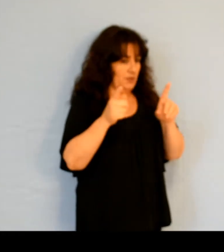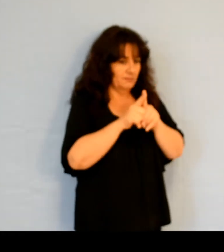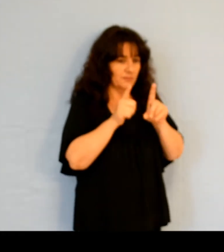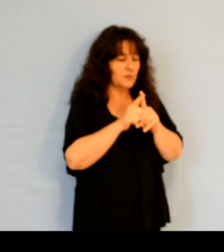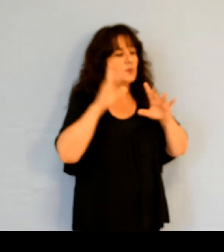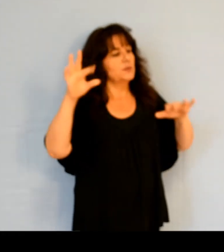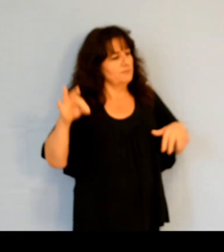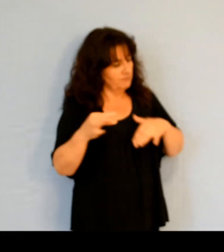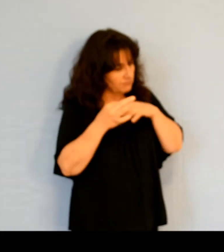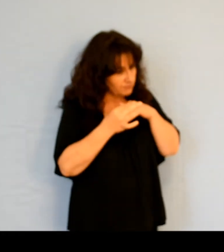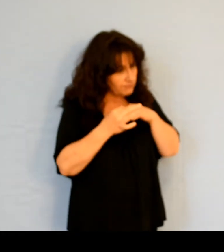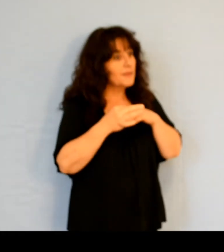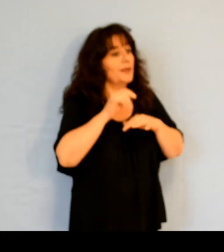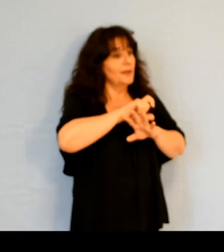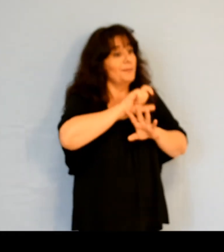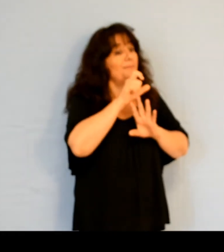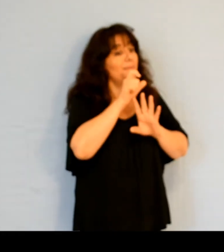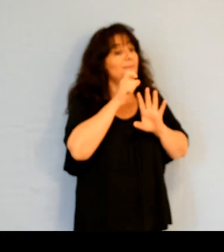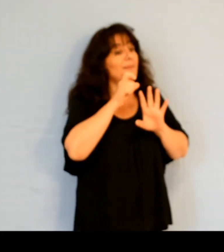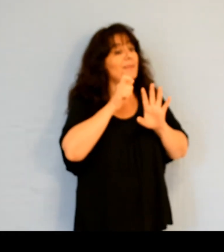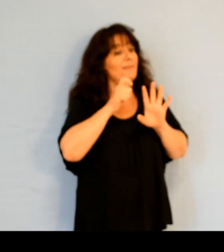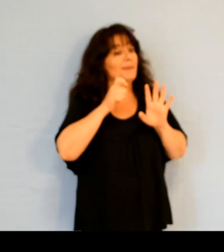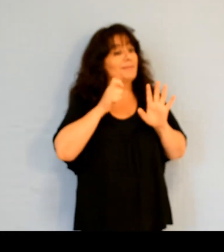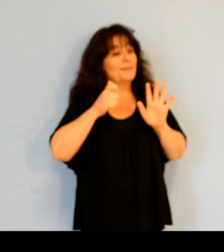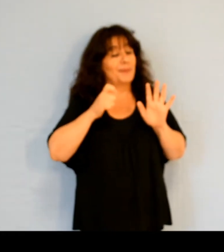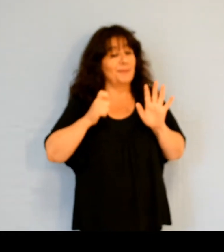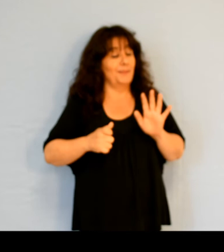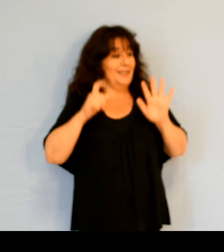ainsi de suite, pour tous les 7.